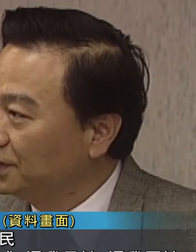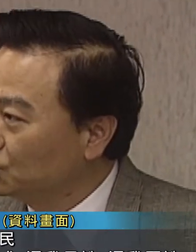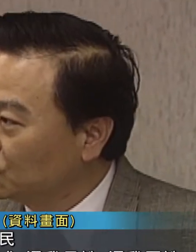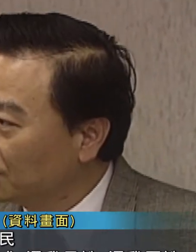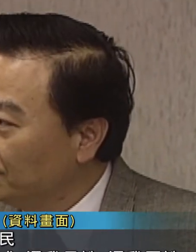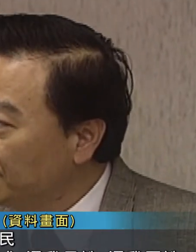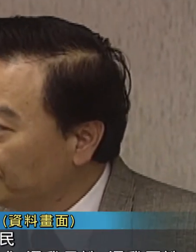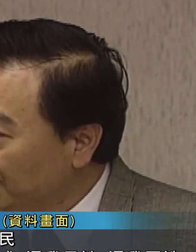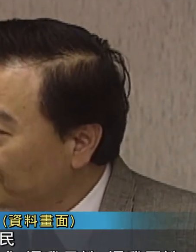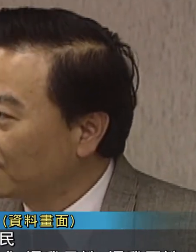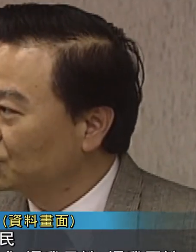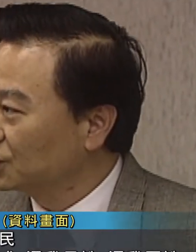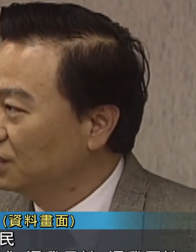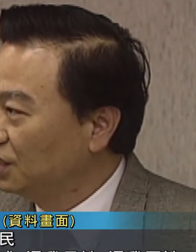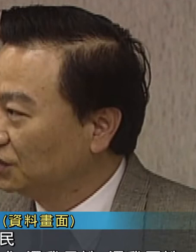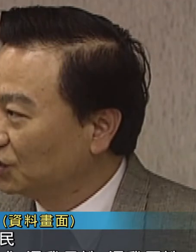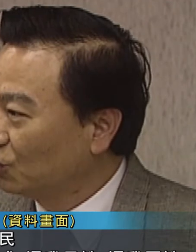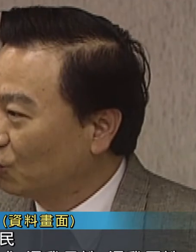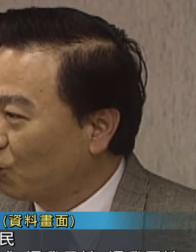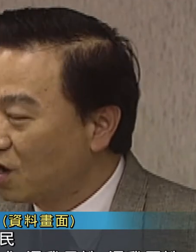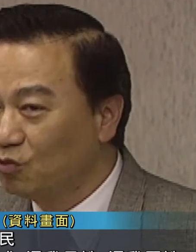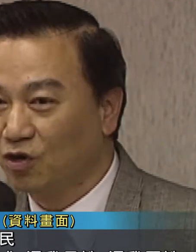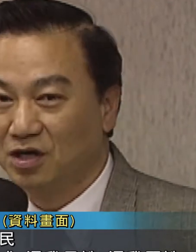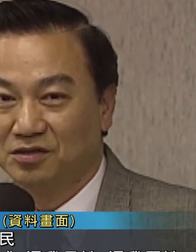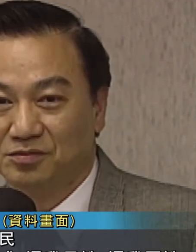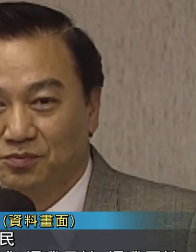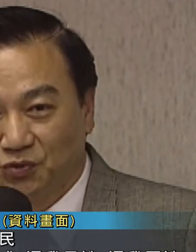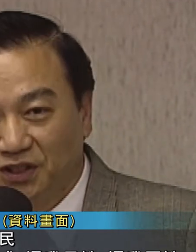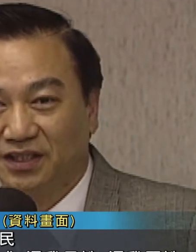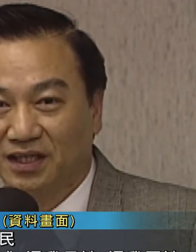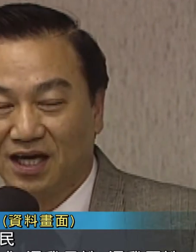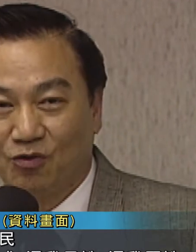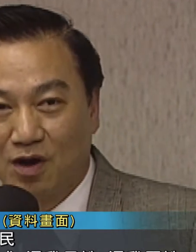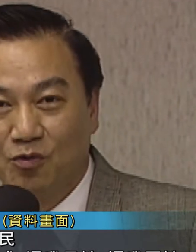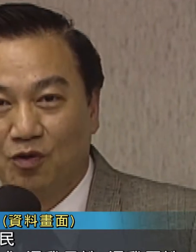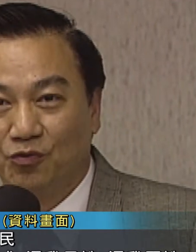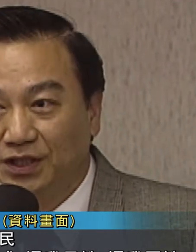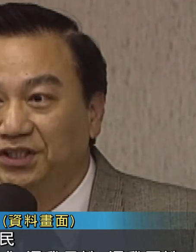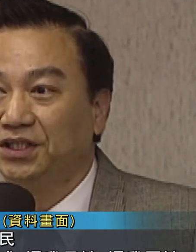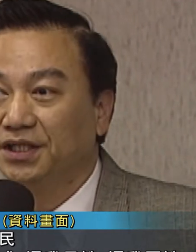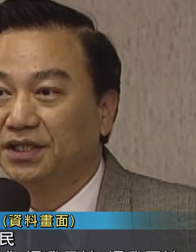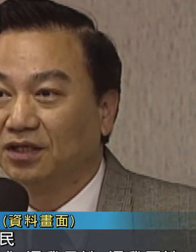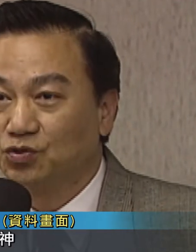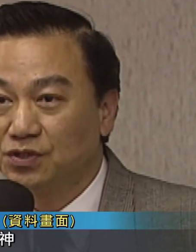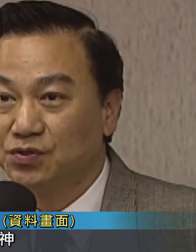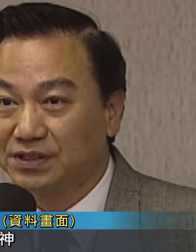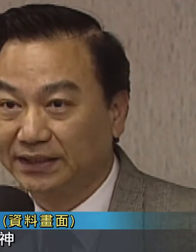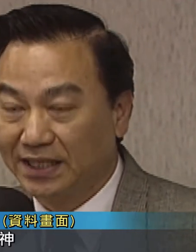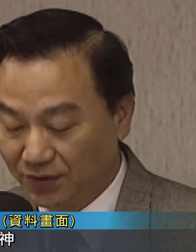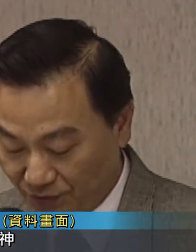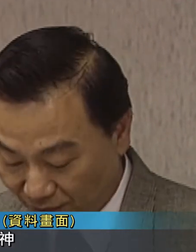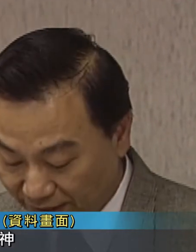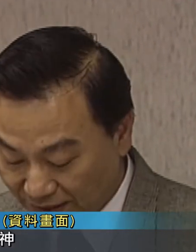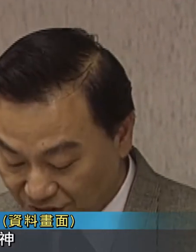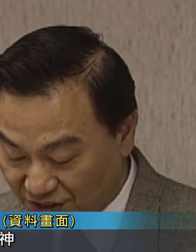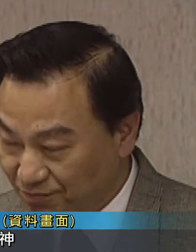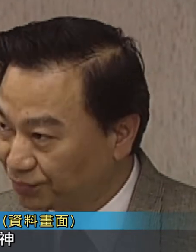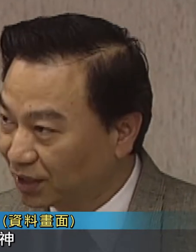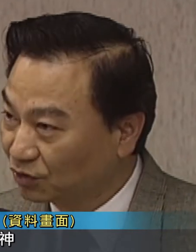族的命名的方式，就还我母姓啊，还我原姓，能够尊重大家原来精神，不要通